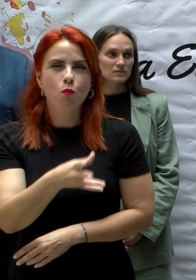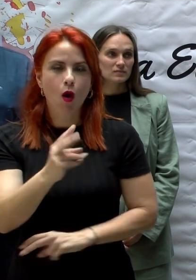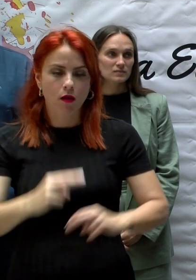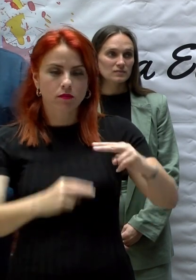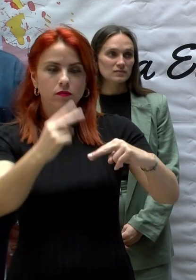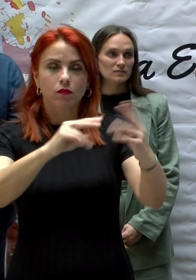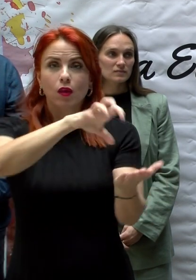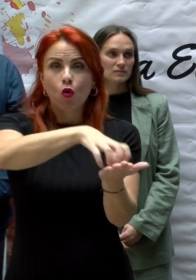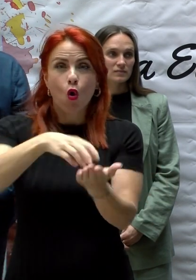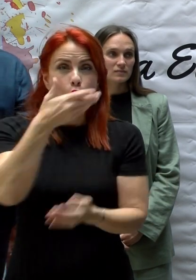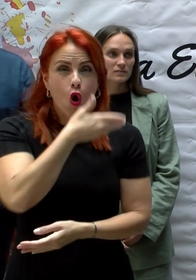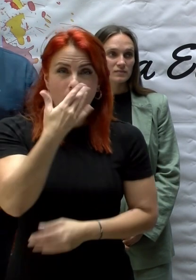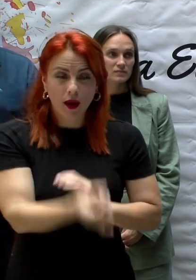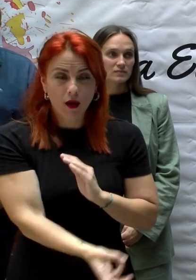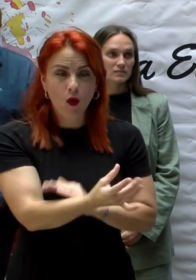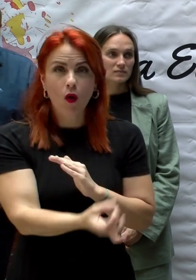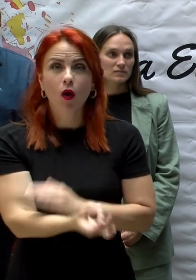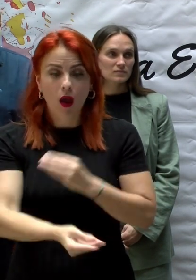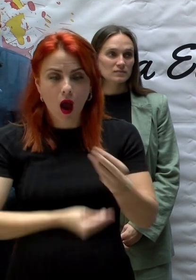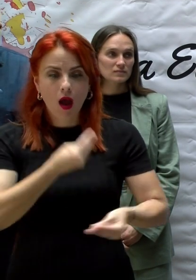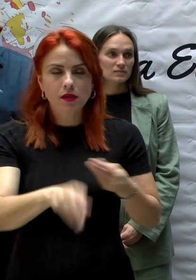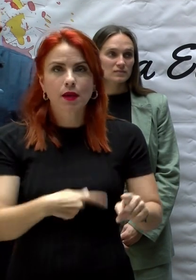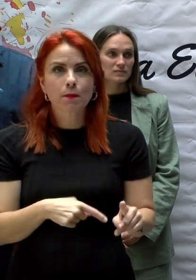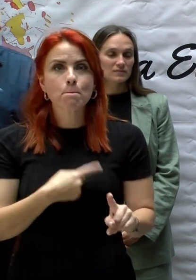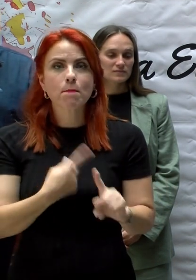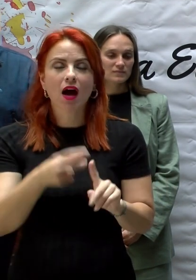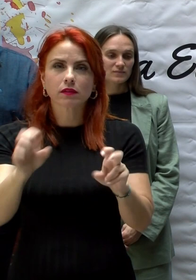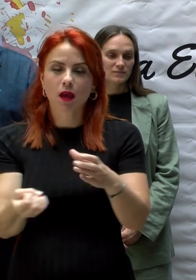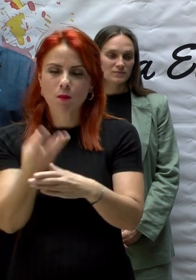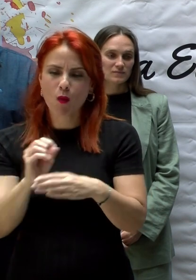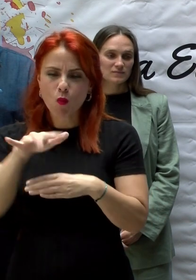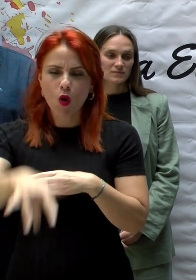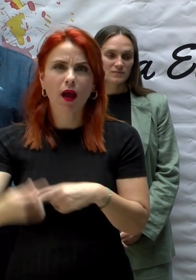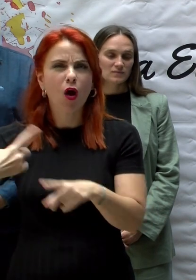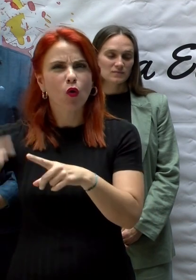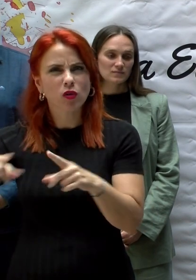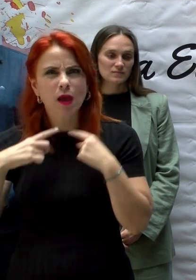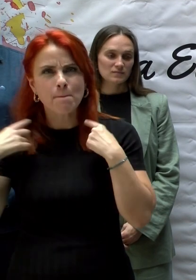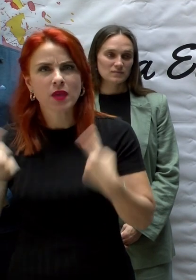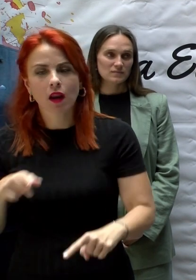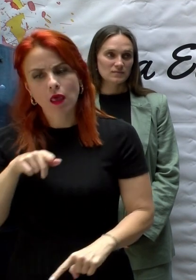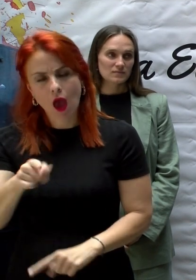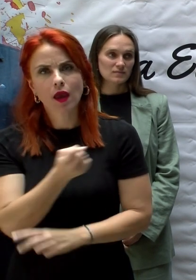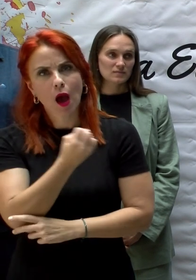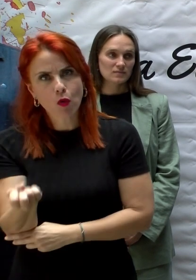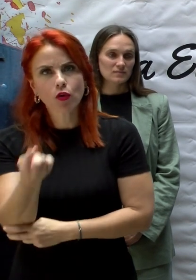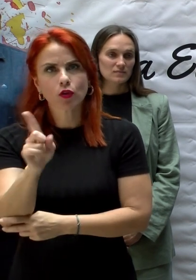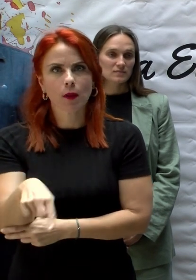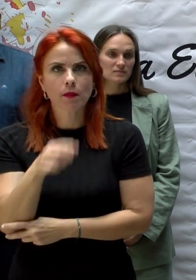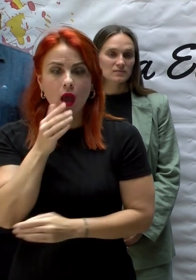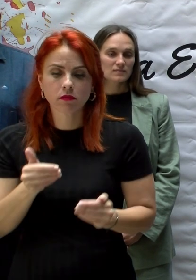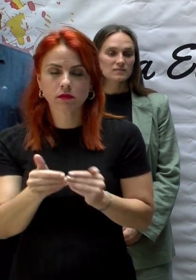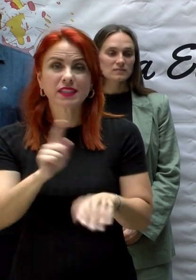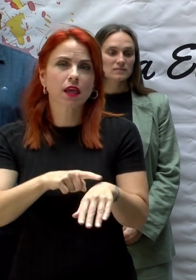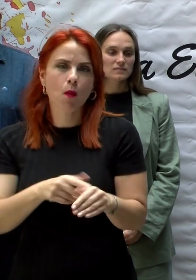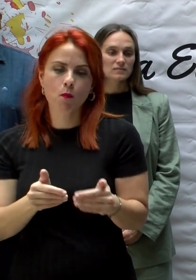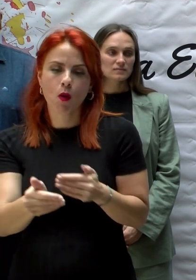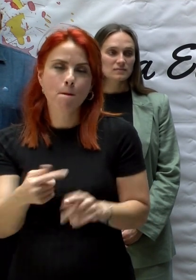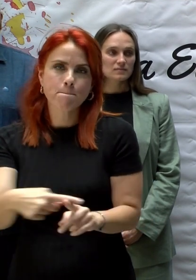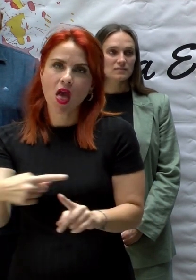educativas, también perdidas por esa erupción, pues en el medio plazo,